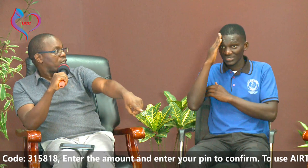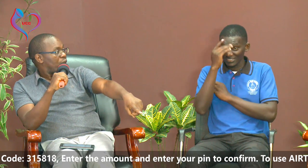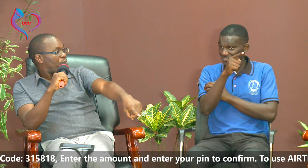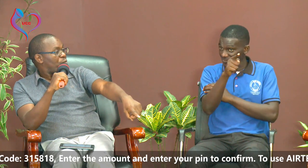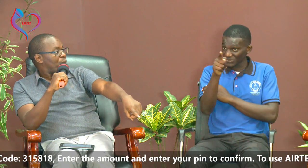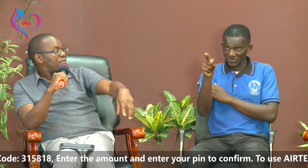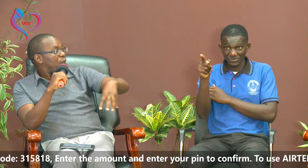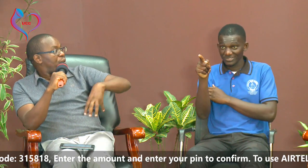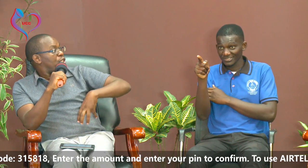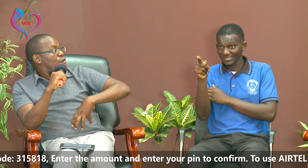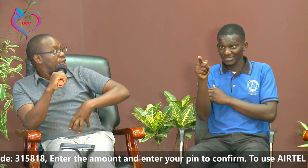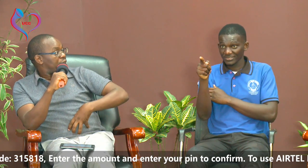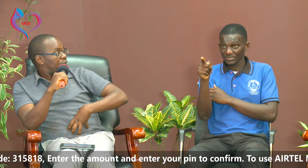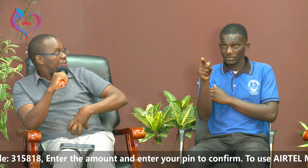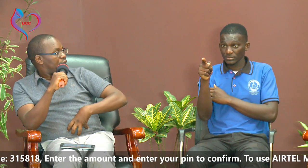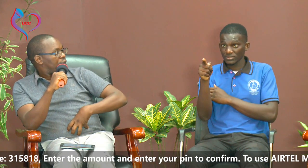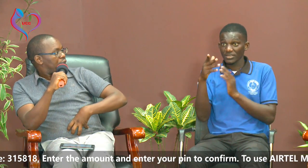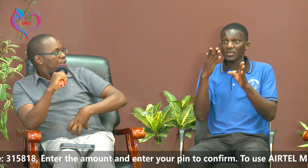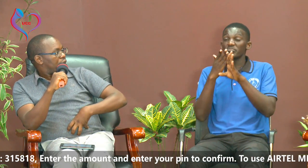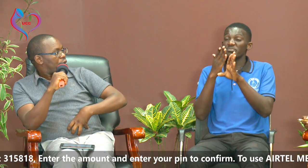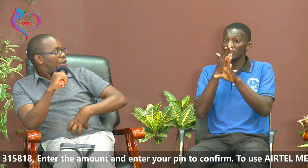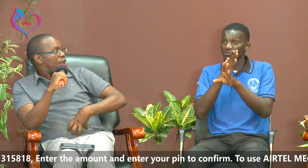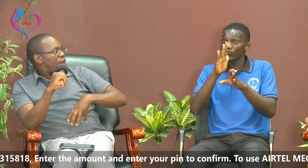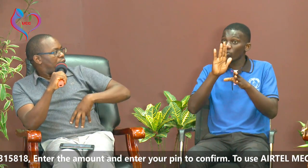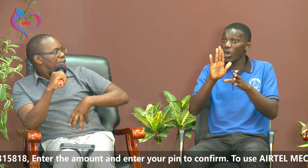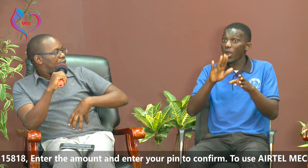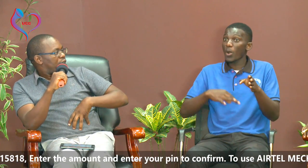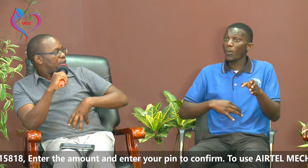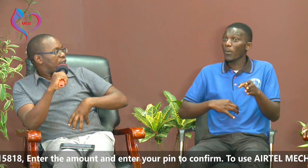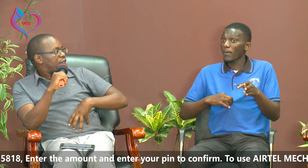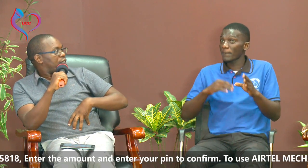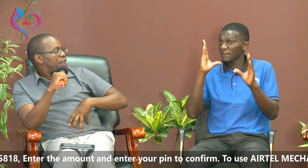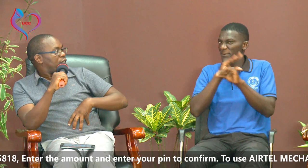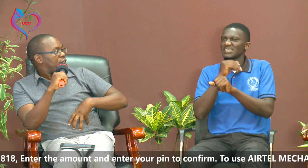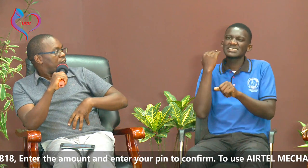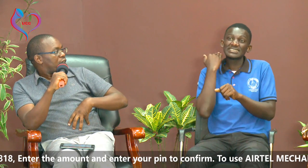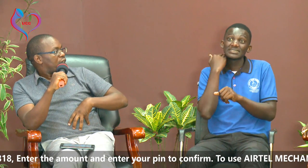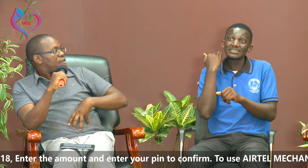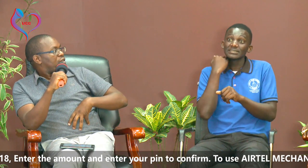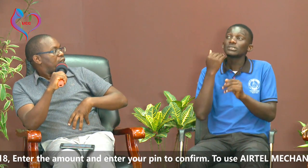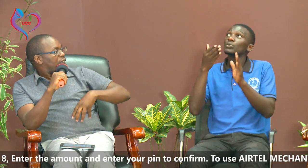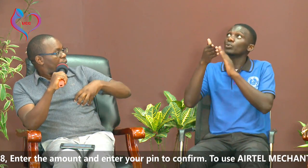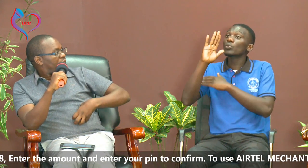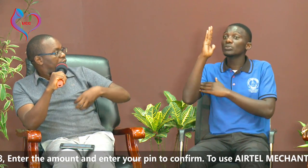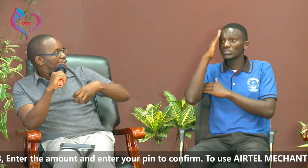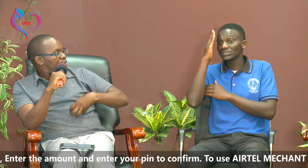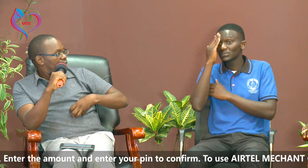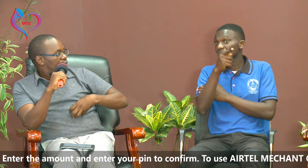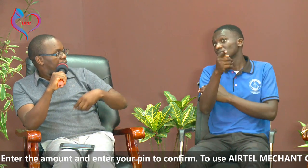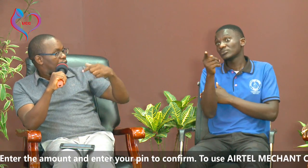tana missing a period Z. Kweka nga, ngene testinge. Nga tana manyana chaina, ye